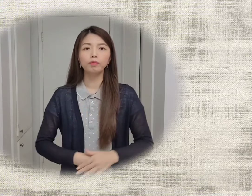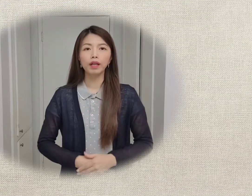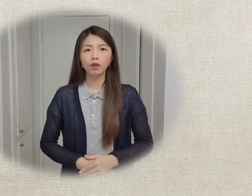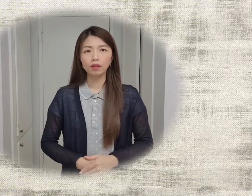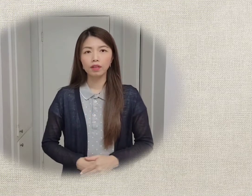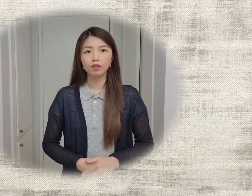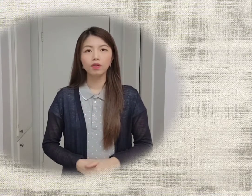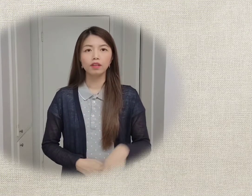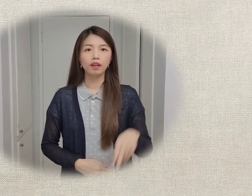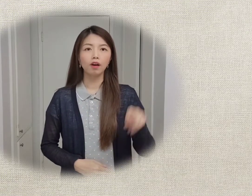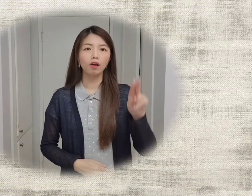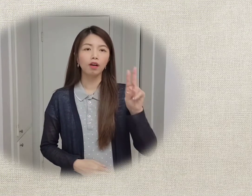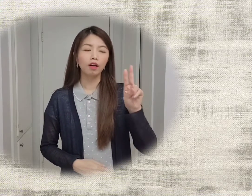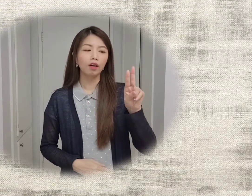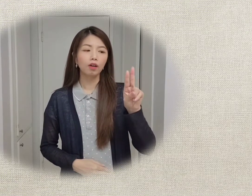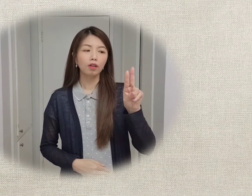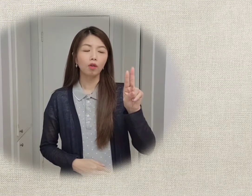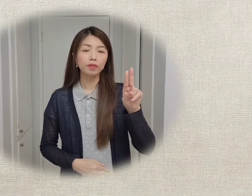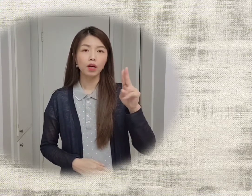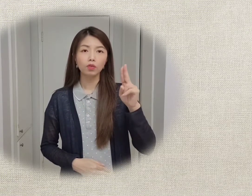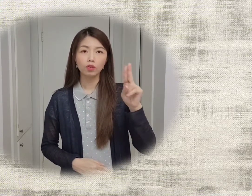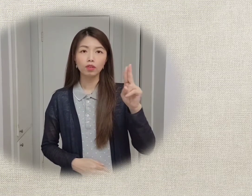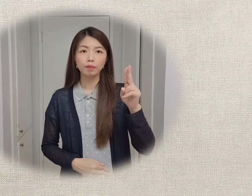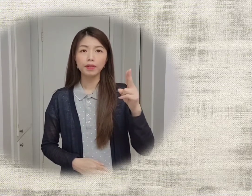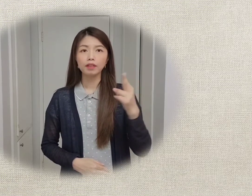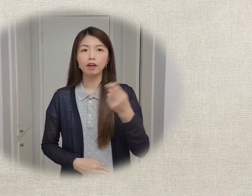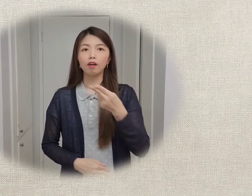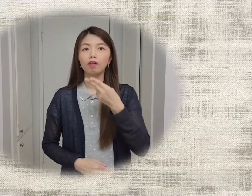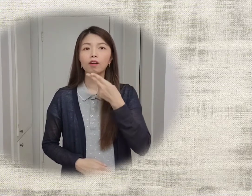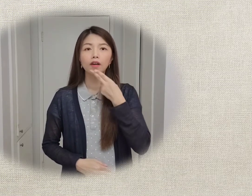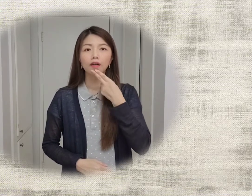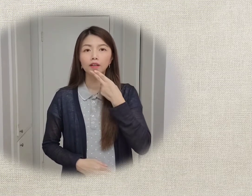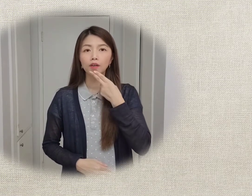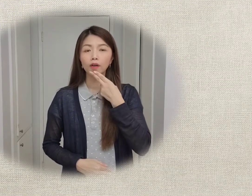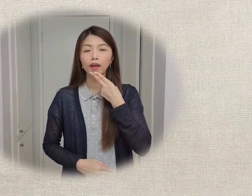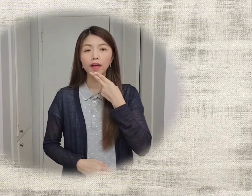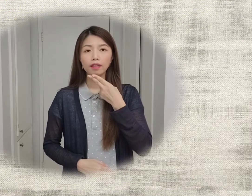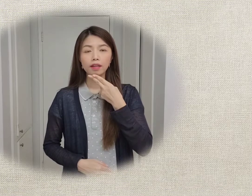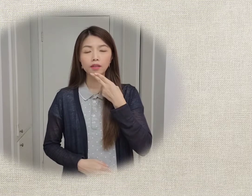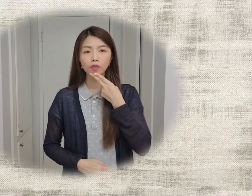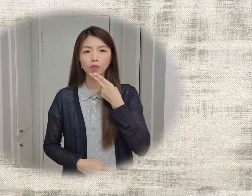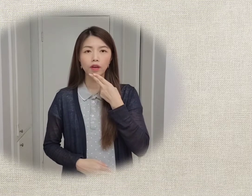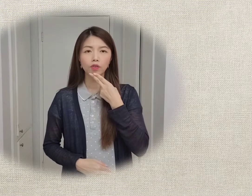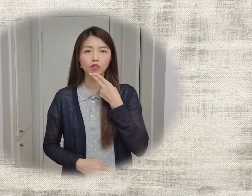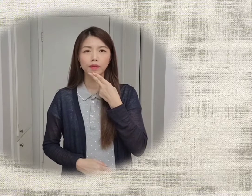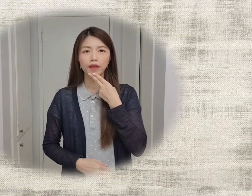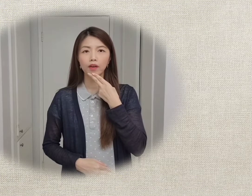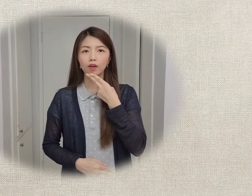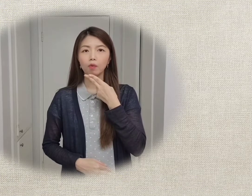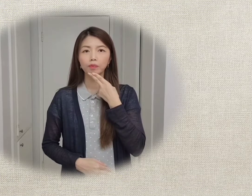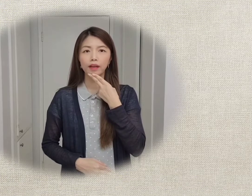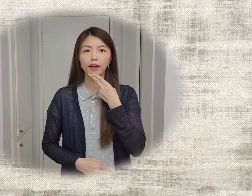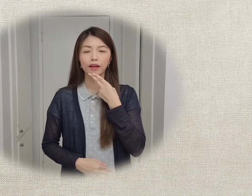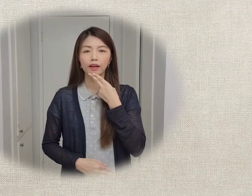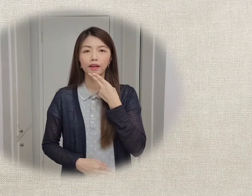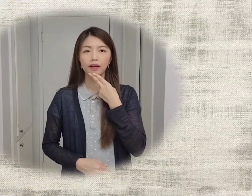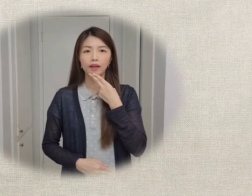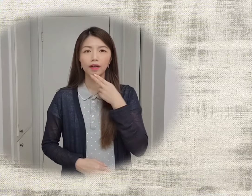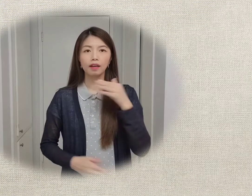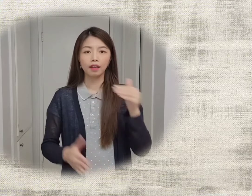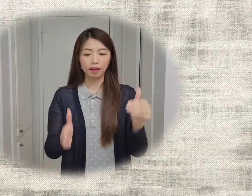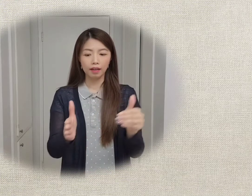없는. 없다라고 하는 뜻의 수어는요, 검지하고 중지만 피셔서 턱에 사선으로 대어주시면 돼요.